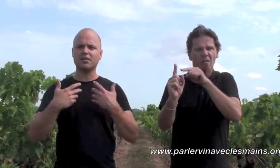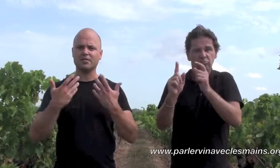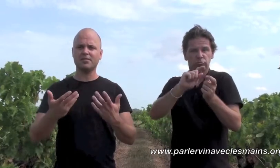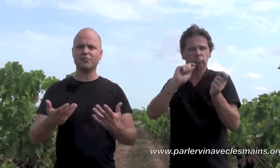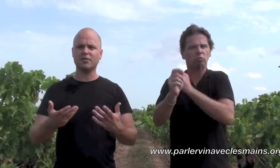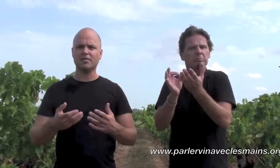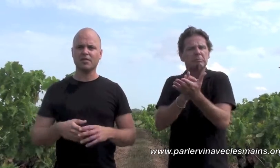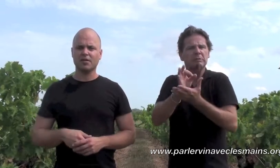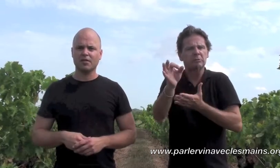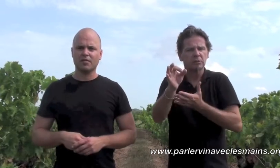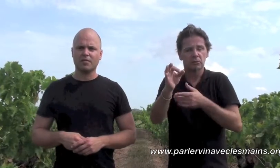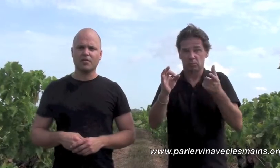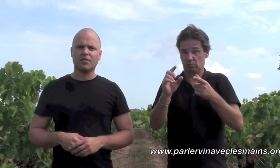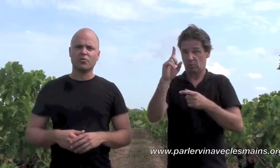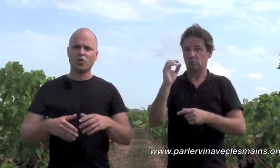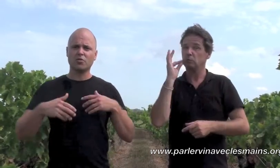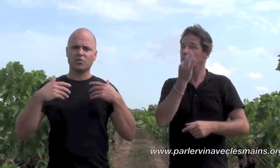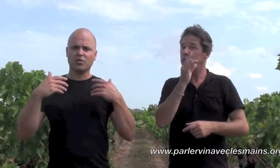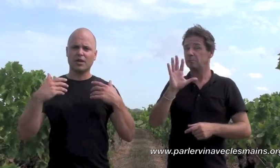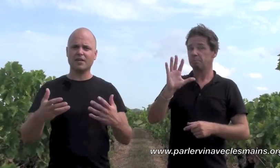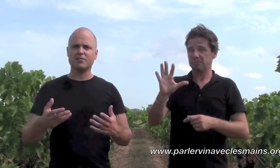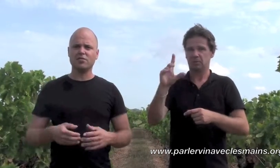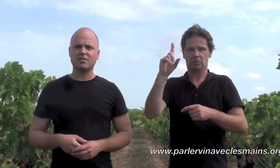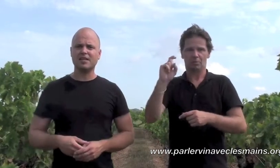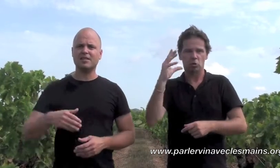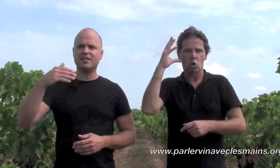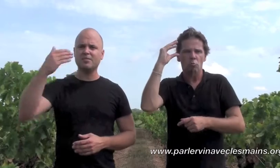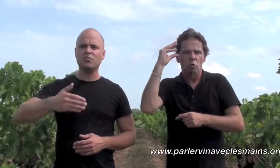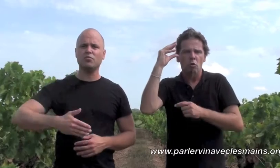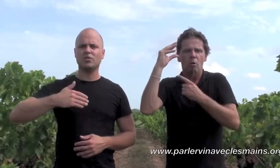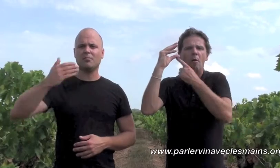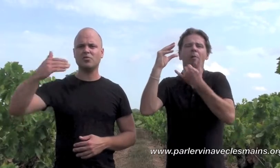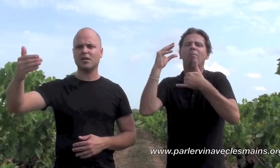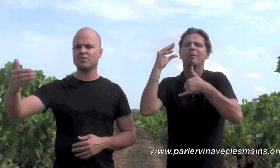ses fruits. Donc, la véraison, c'est le début de la maturation.